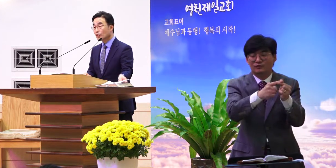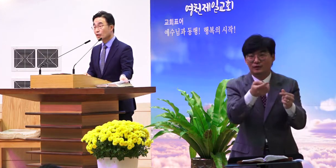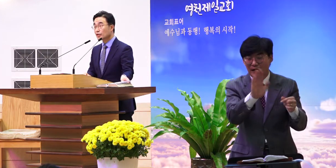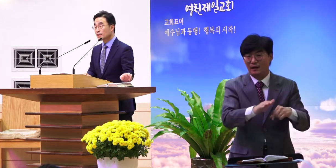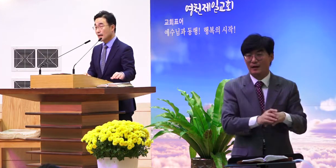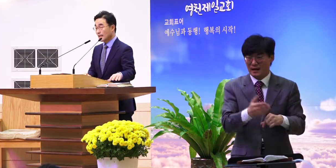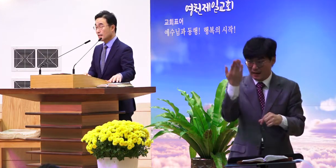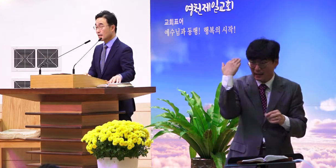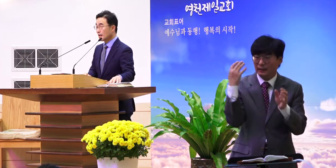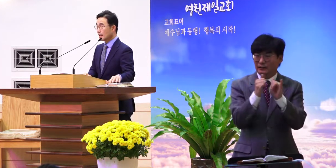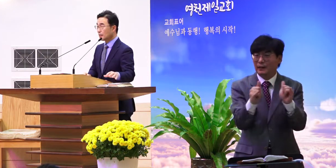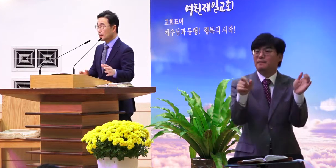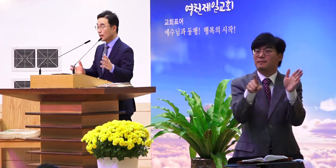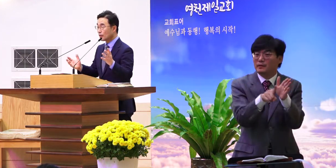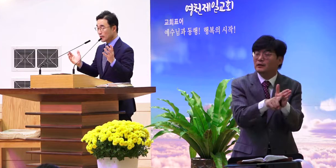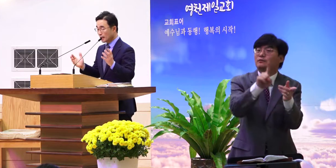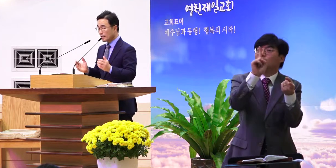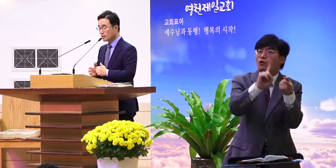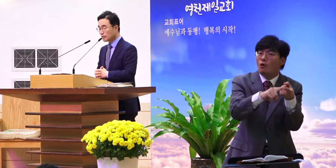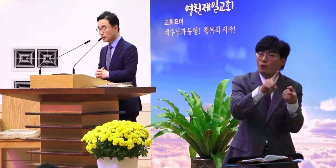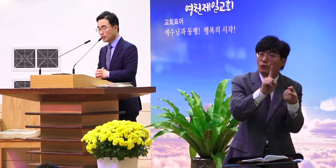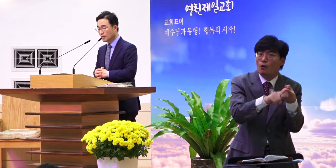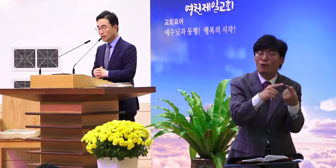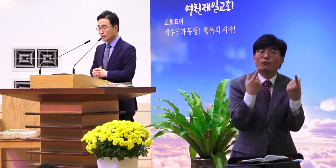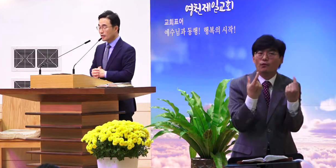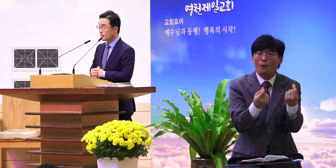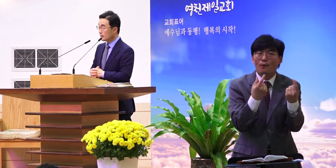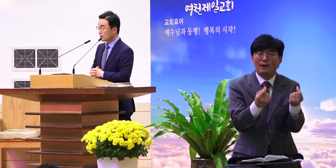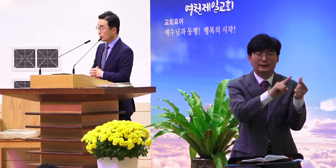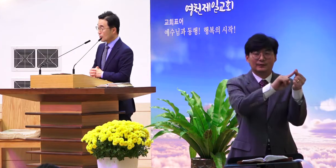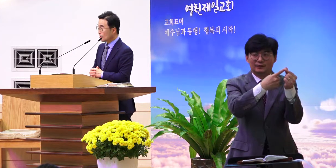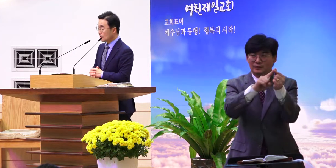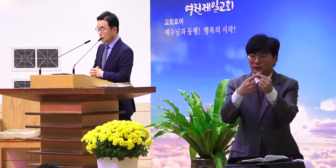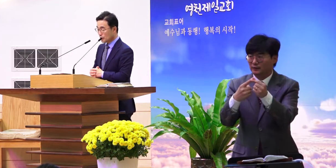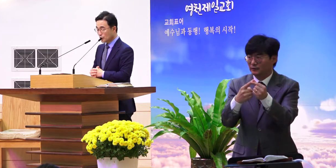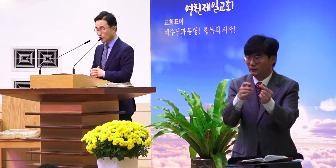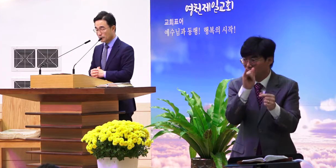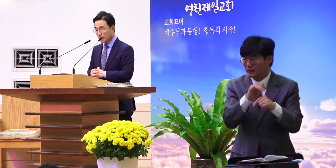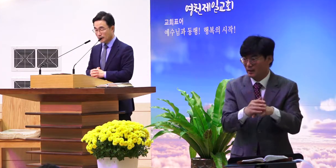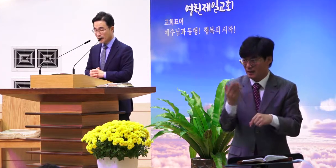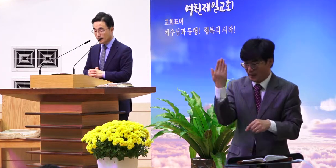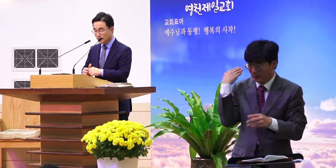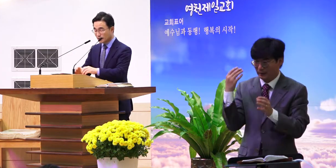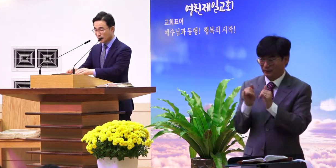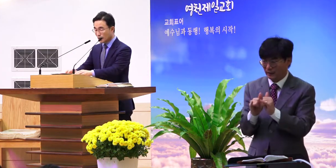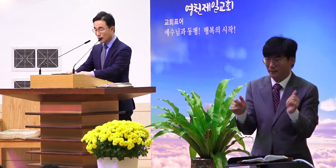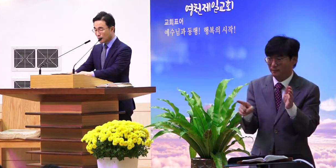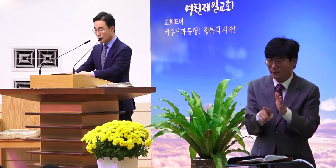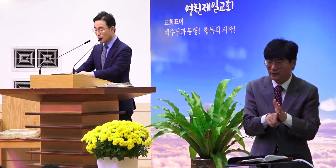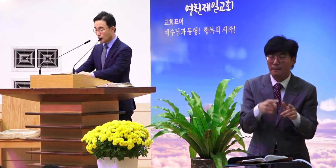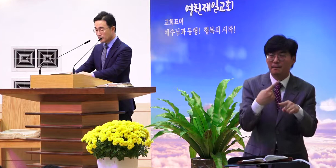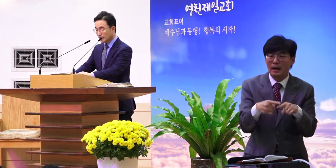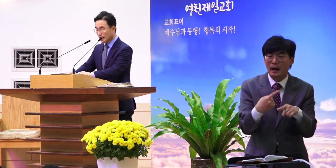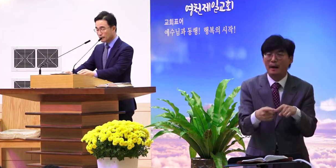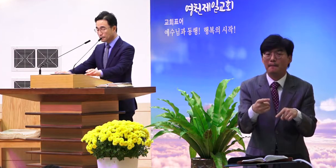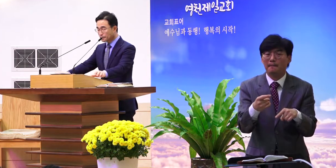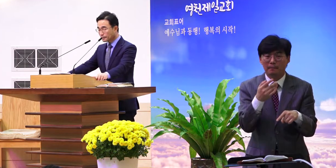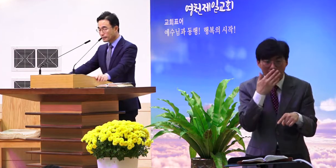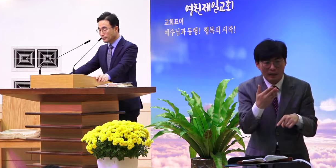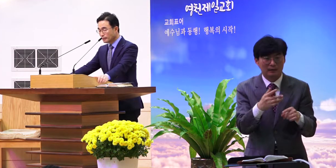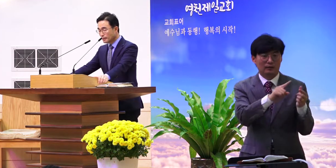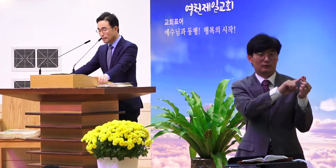주기도문 내용을 여러분들이 잘 아시니까 한번 그 내용을 생각하시면서 들어보시면 좋겠습니다. 제가 그 내용을 한번